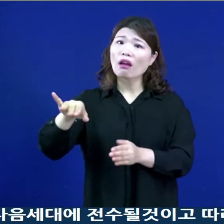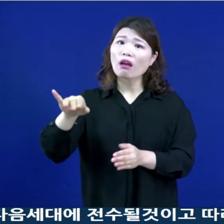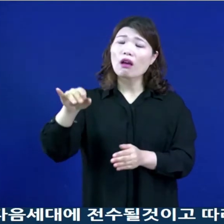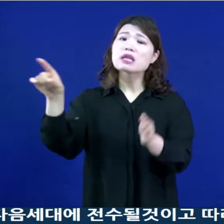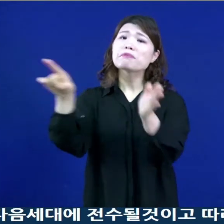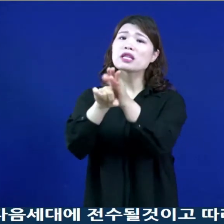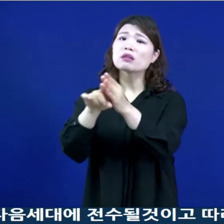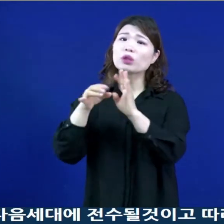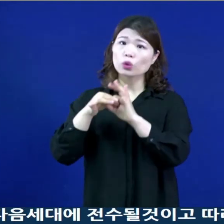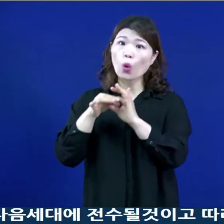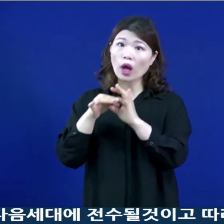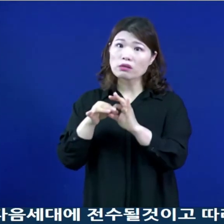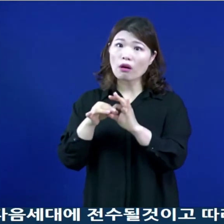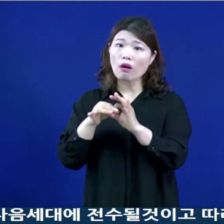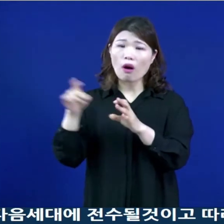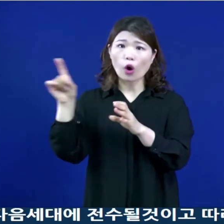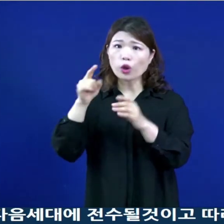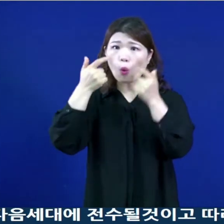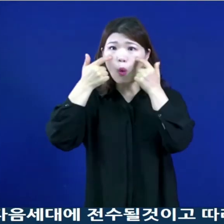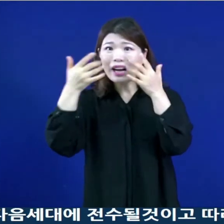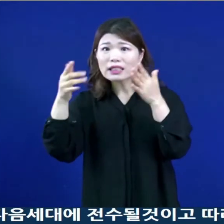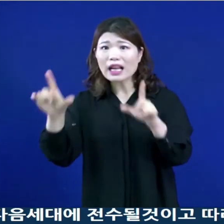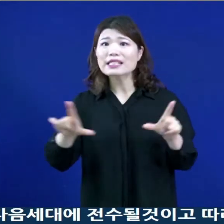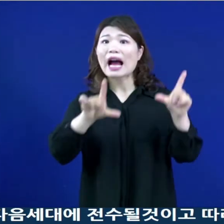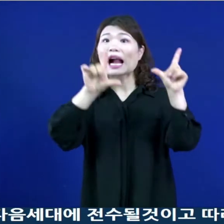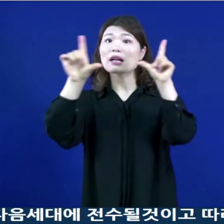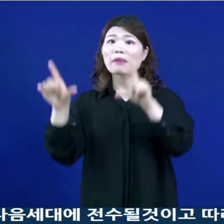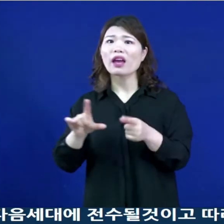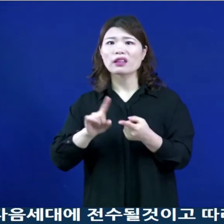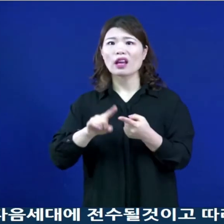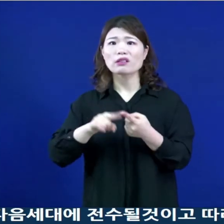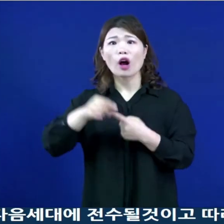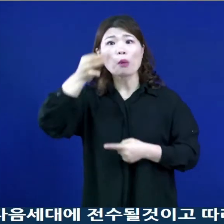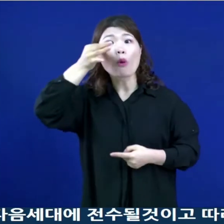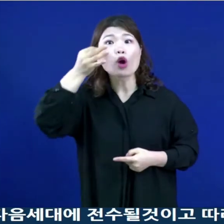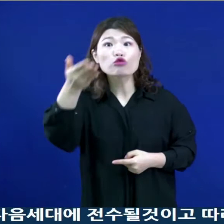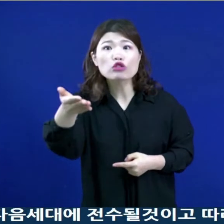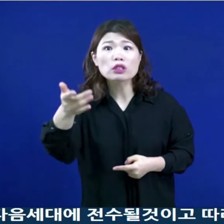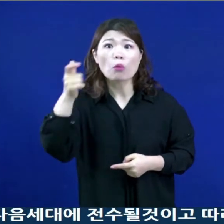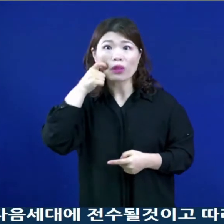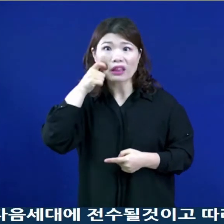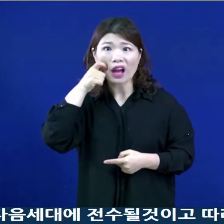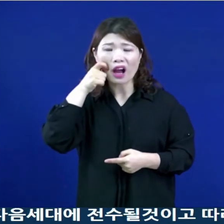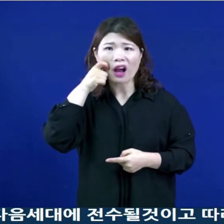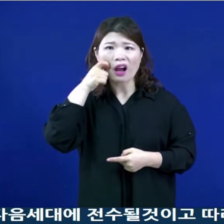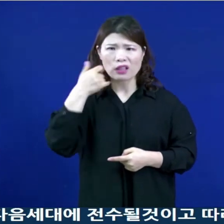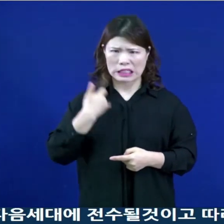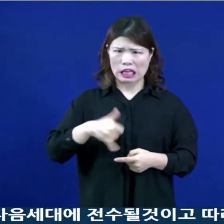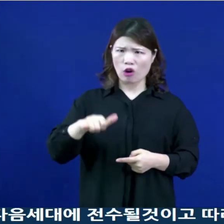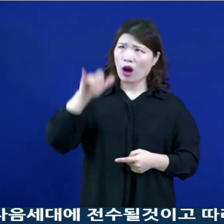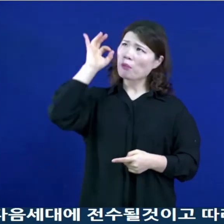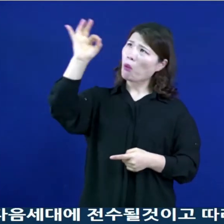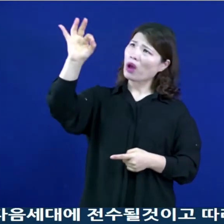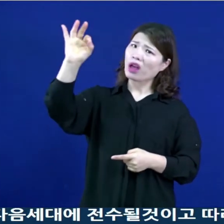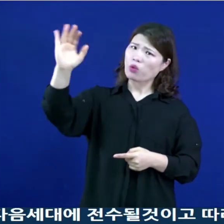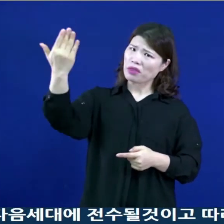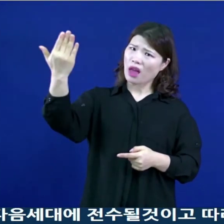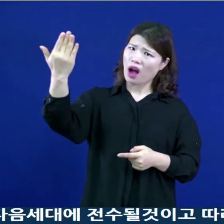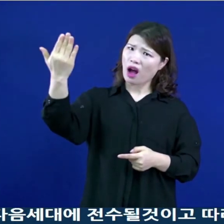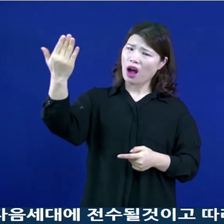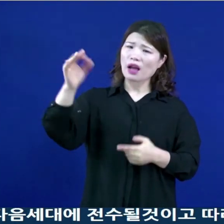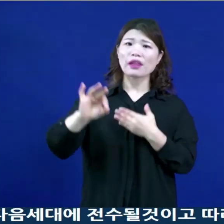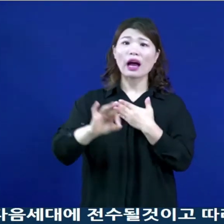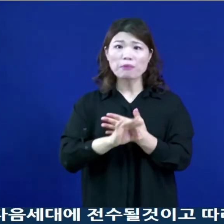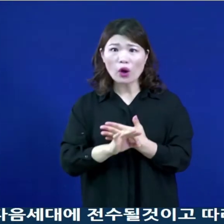믿음을 통해서 어떤 확실한 삶의 모습을 보여주지 못하는구나, 이런 메시지를